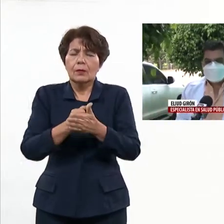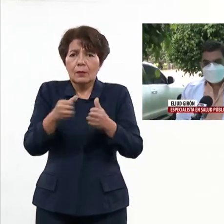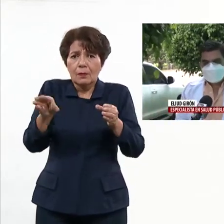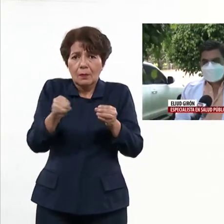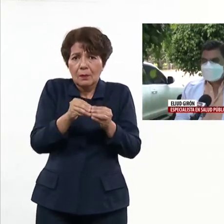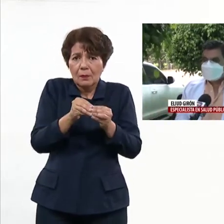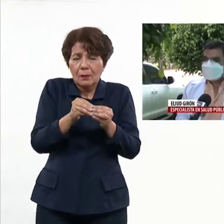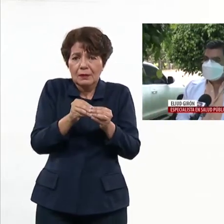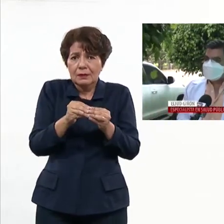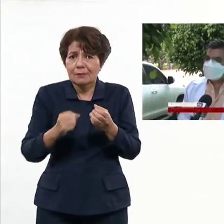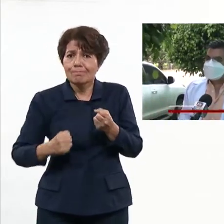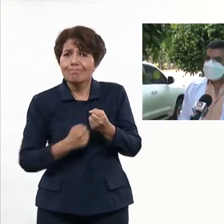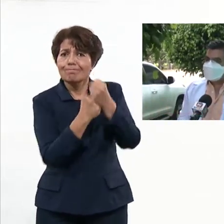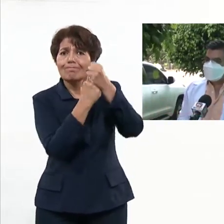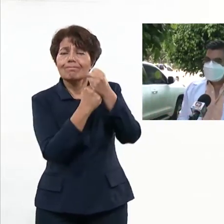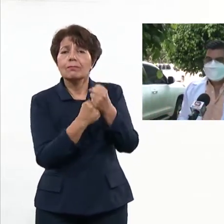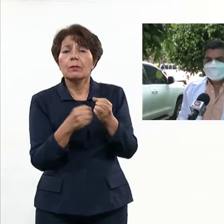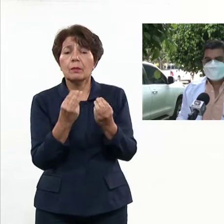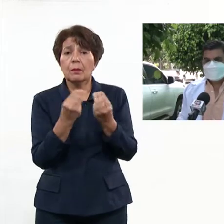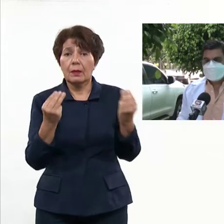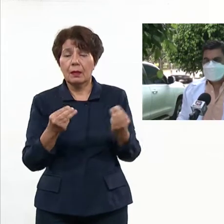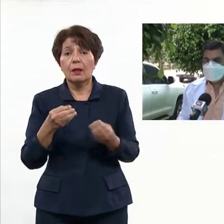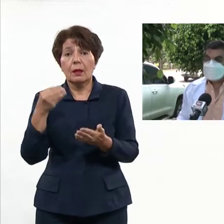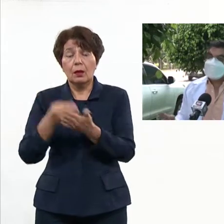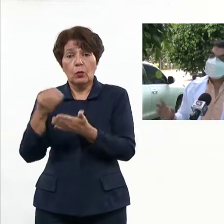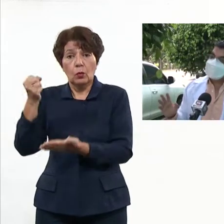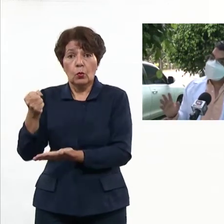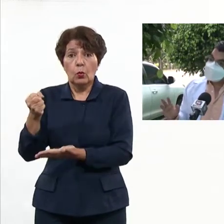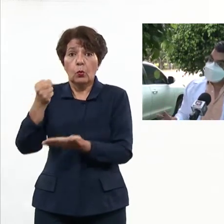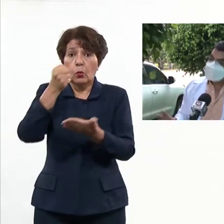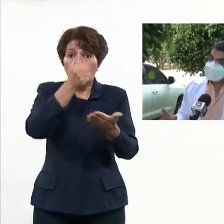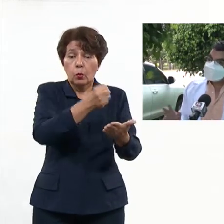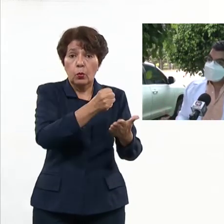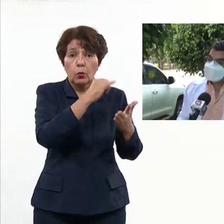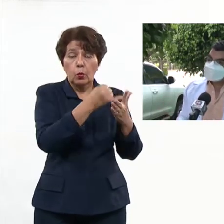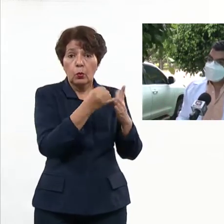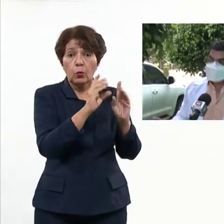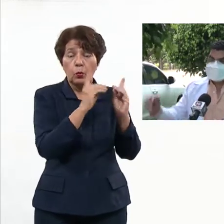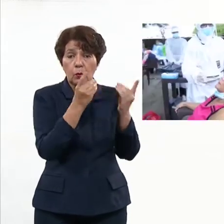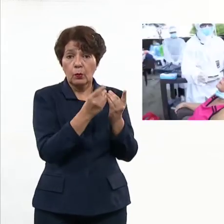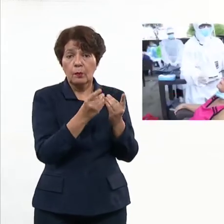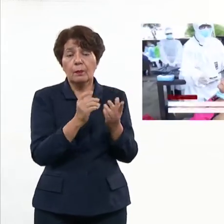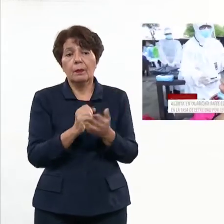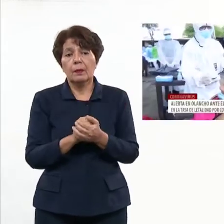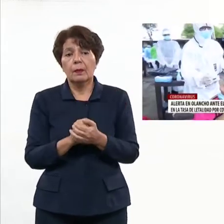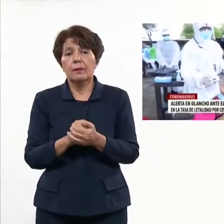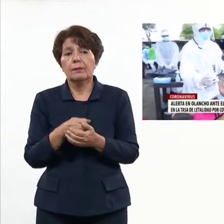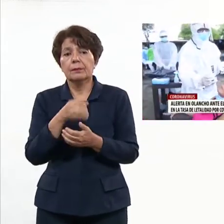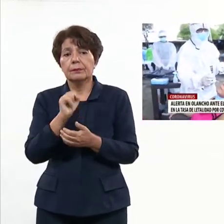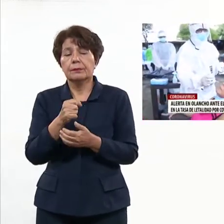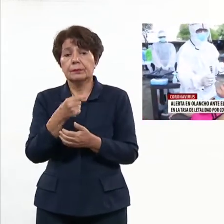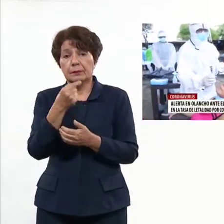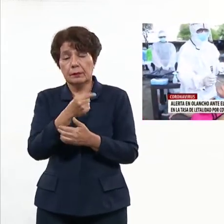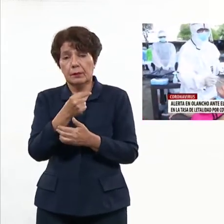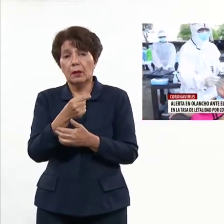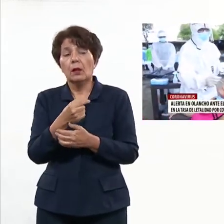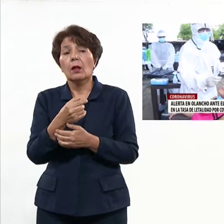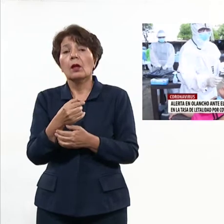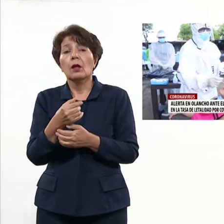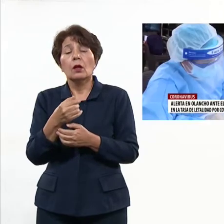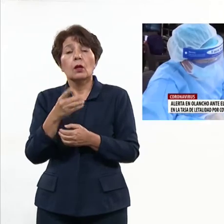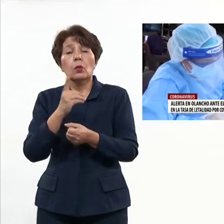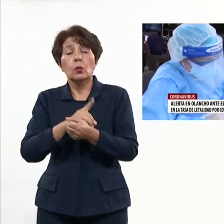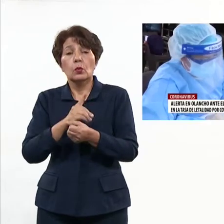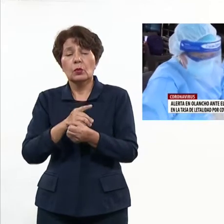hacia ahí de haber dirigido el presupuesto de salud pública y el presupuesto nación también en girona además agregó que hay